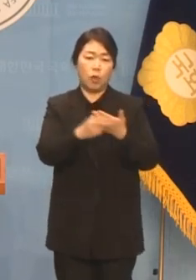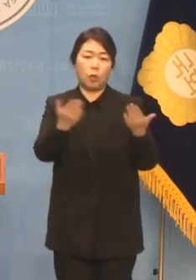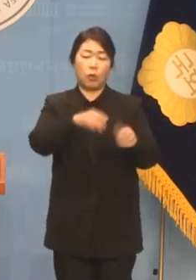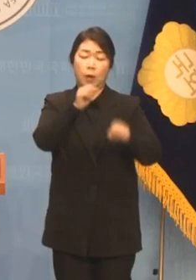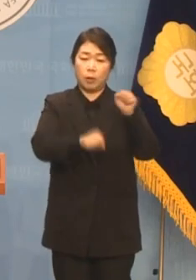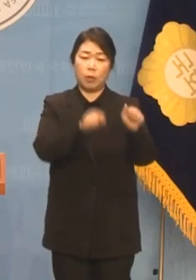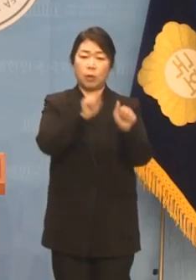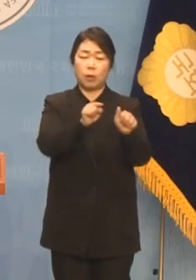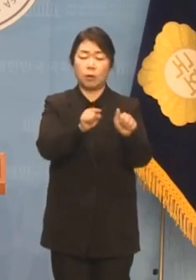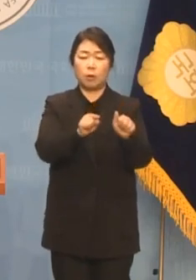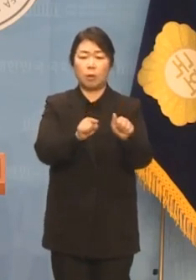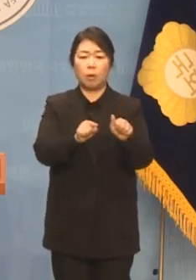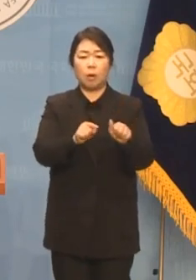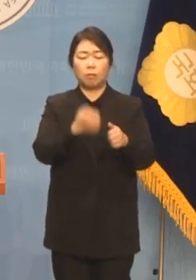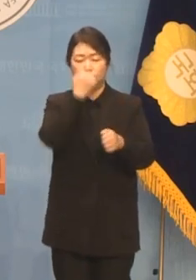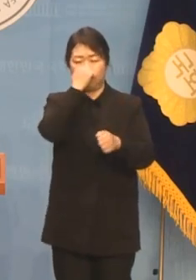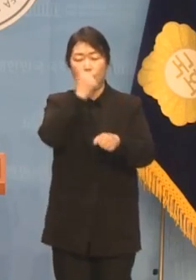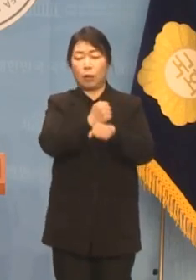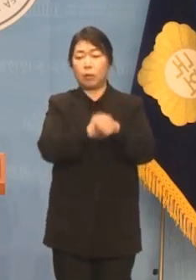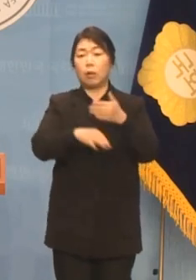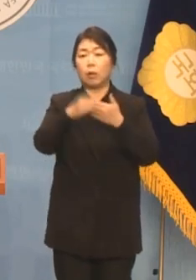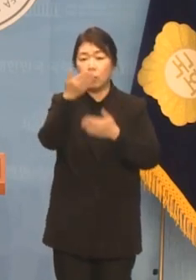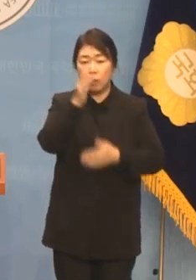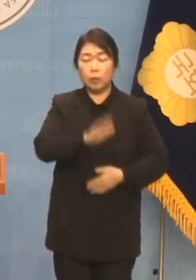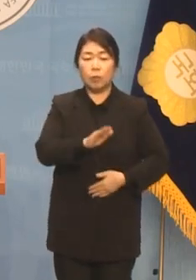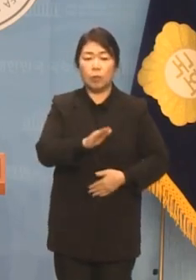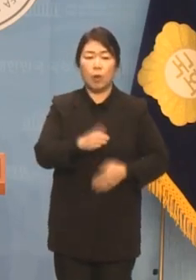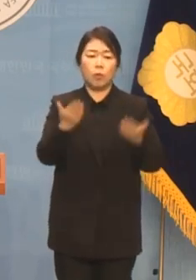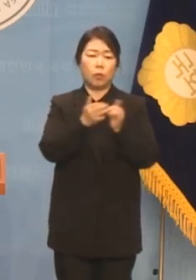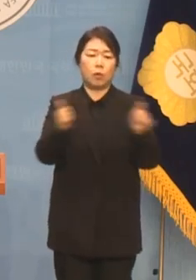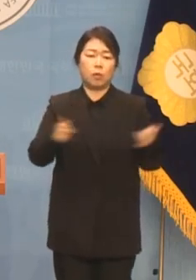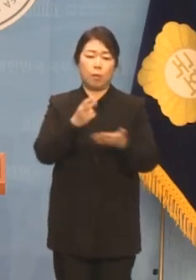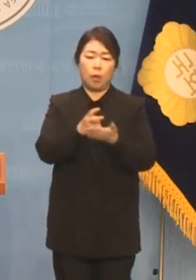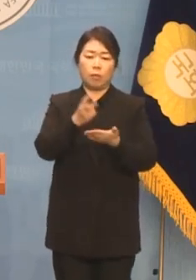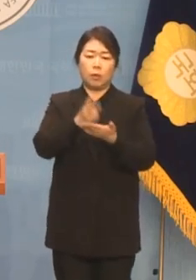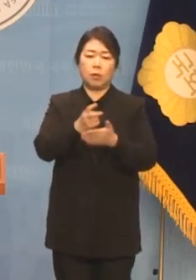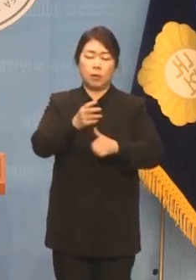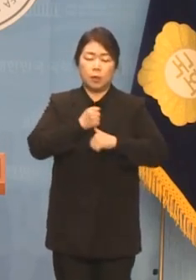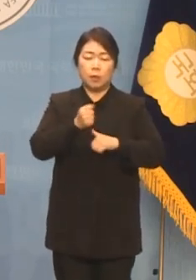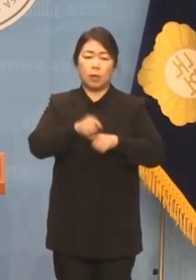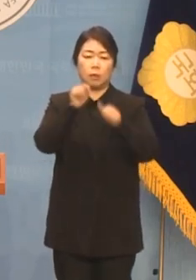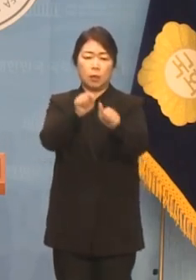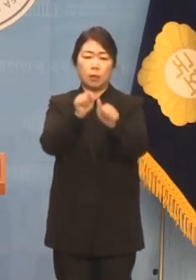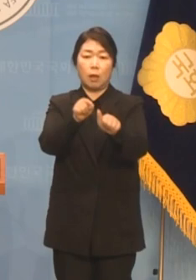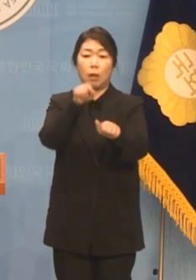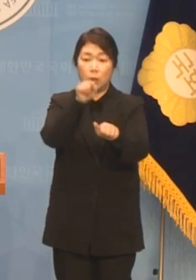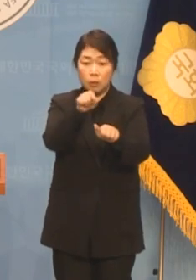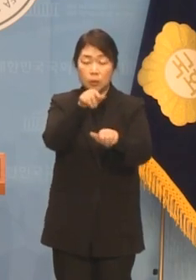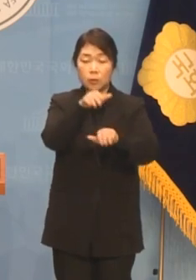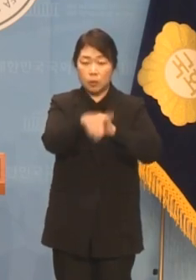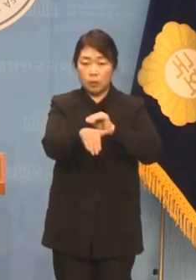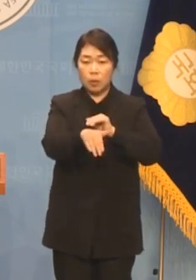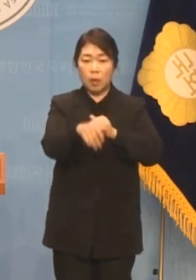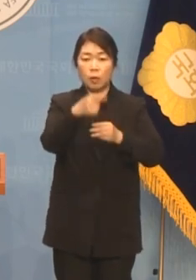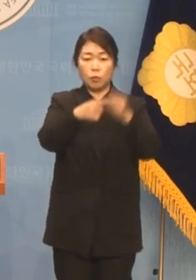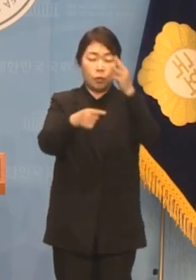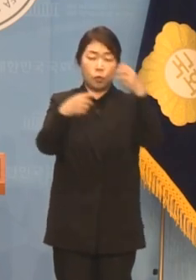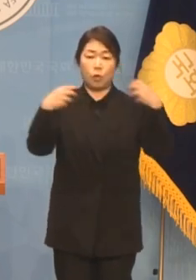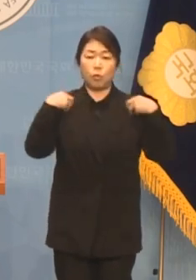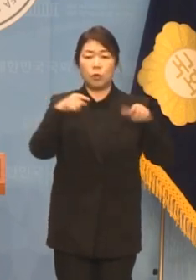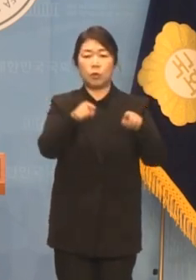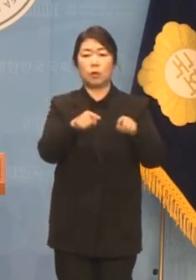행위가 판을 치는데도 노동자들에게 준법을 강요하는 노동탄압 윤성열 정부를